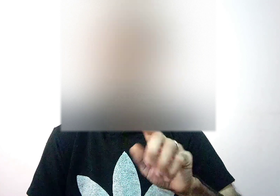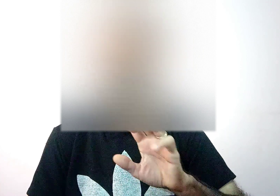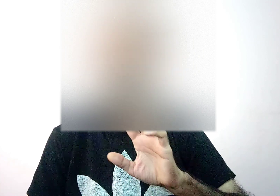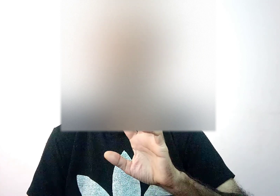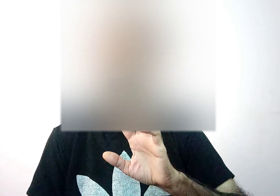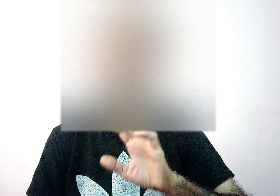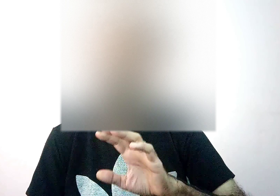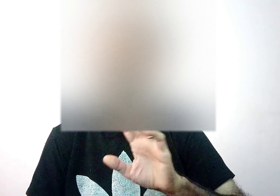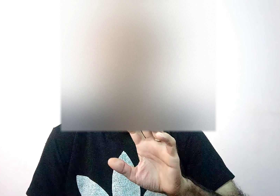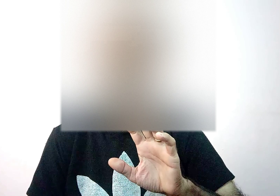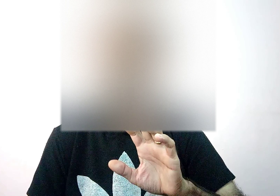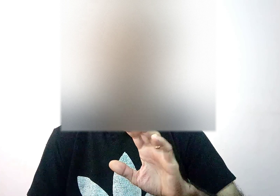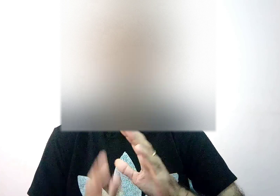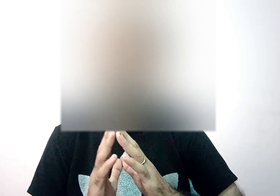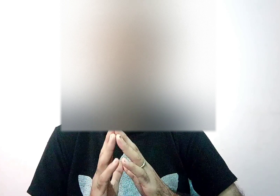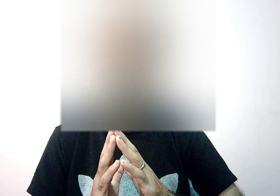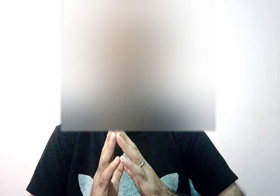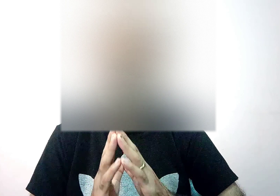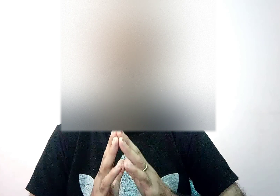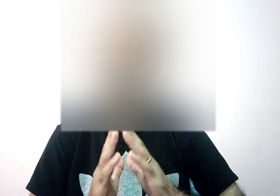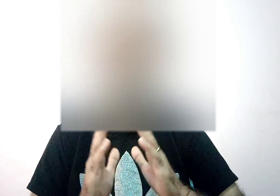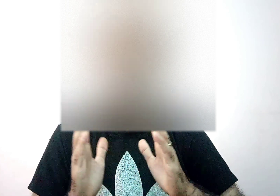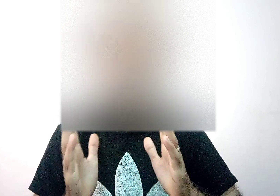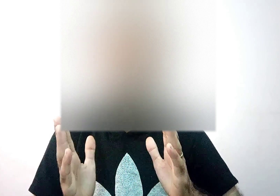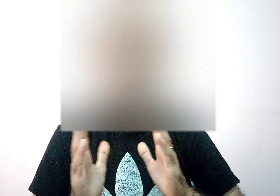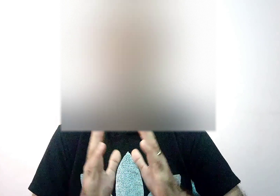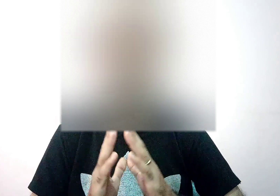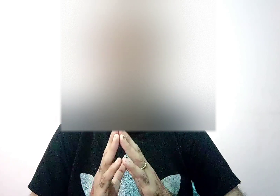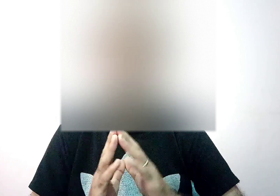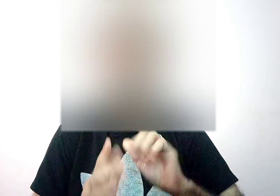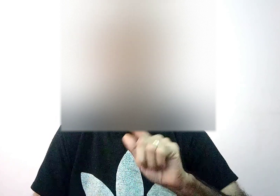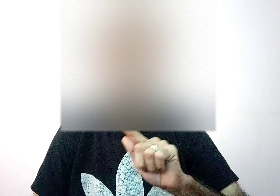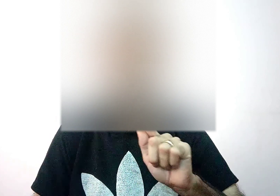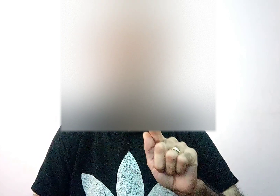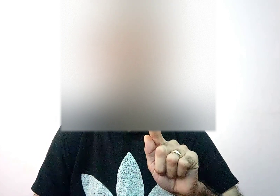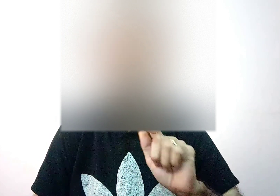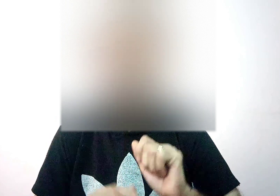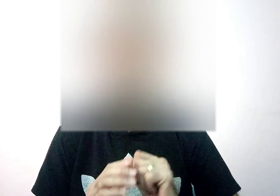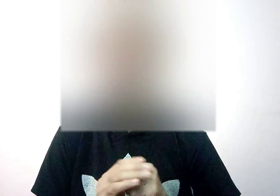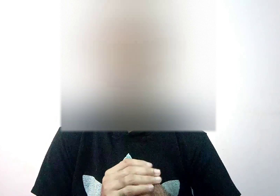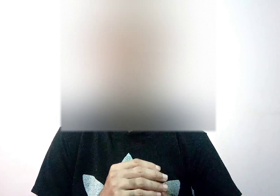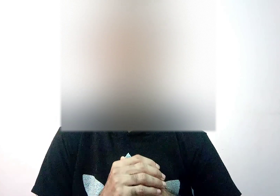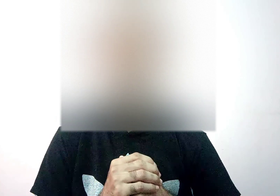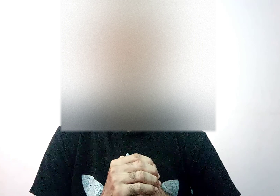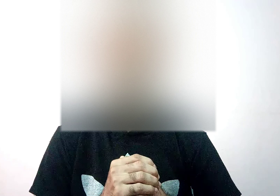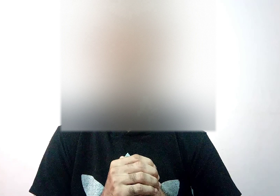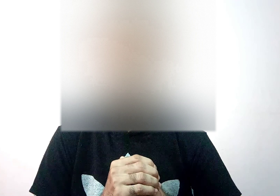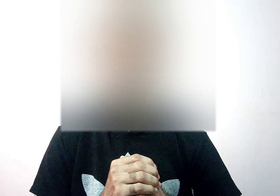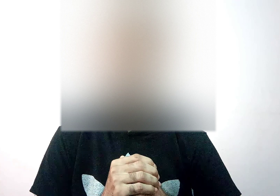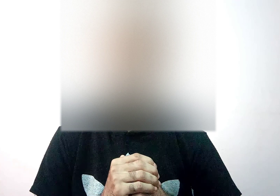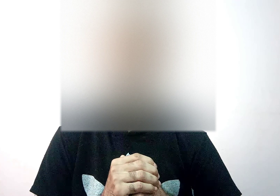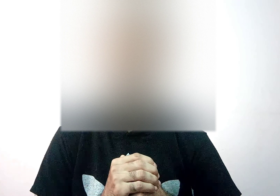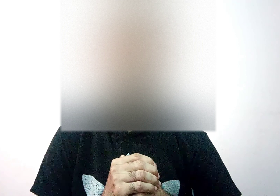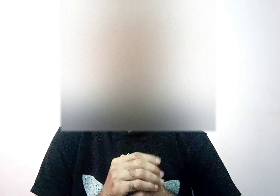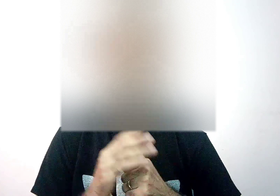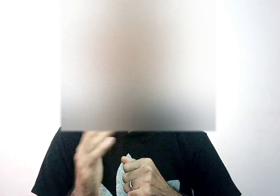ولو عرفت تسيطر هيسيطر بعد قد ايه؟ قد ايه من الوقت؟ احنا عارفين ان الحروب بهذا